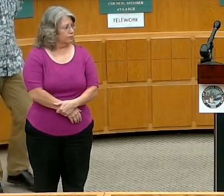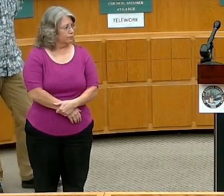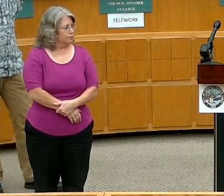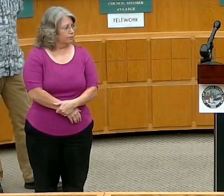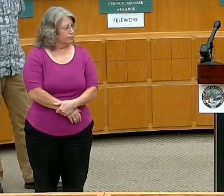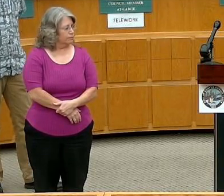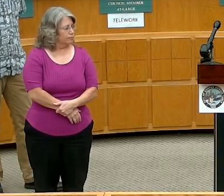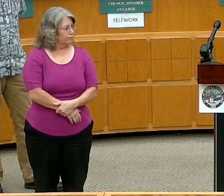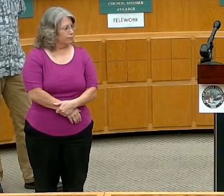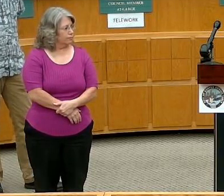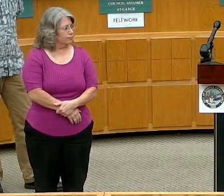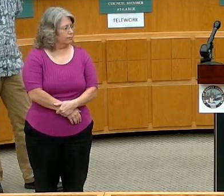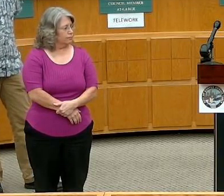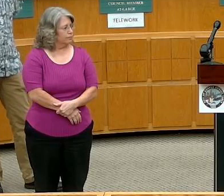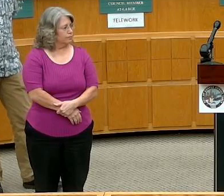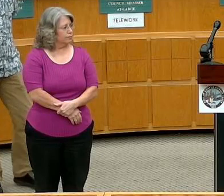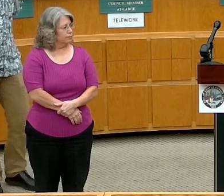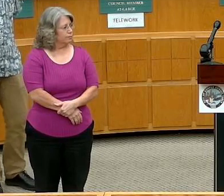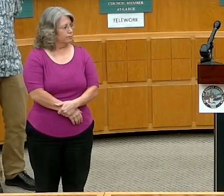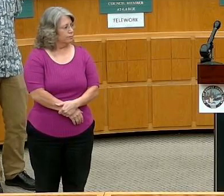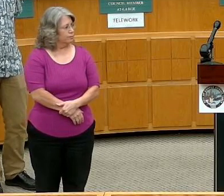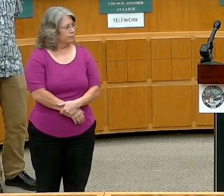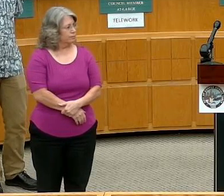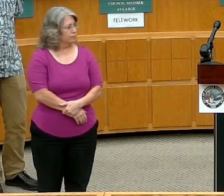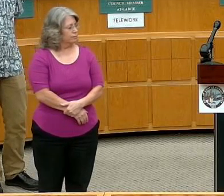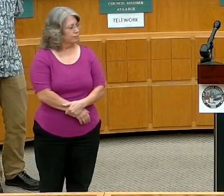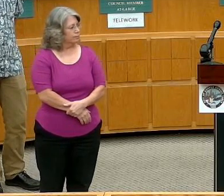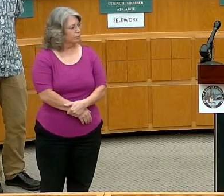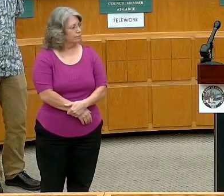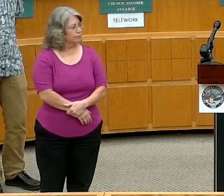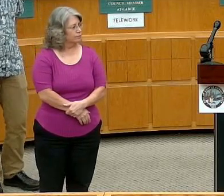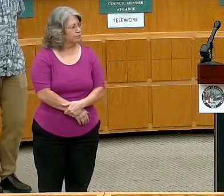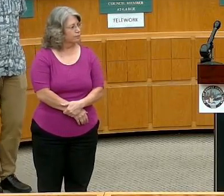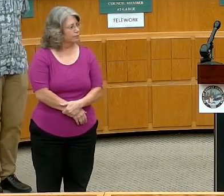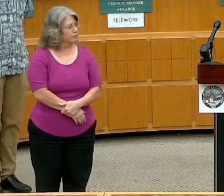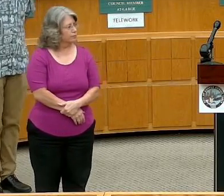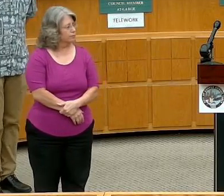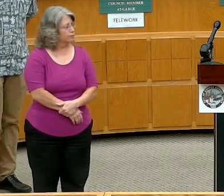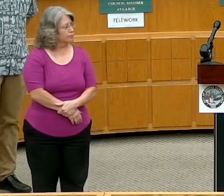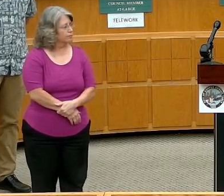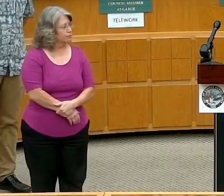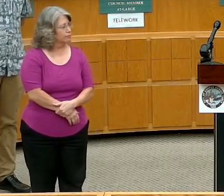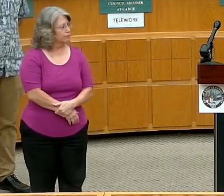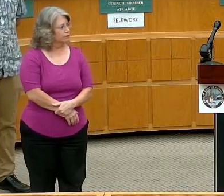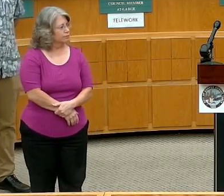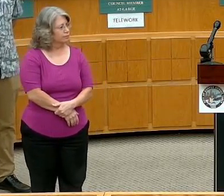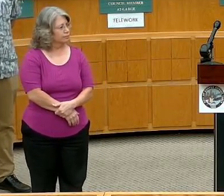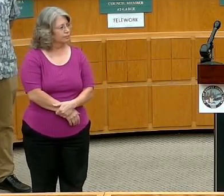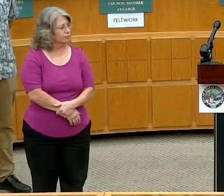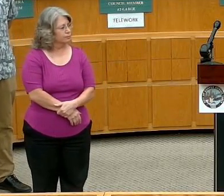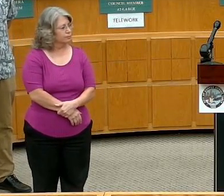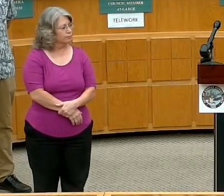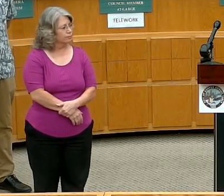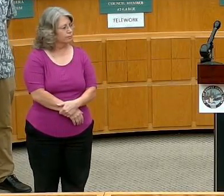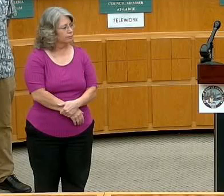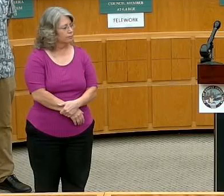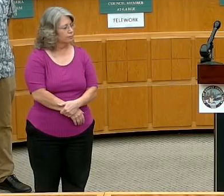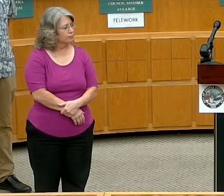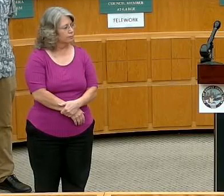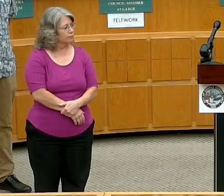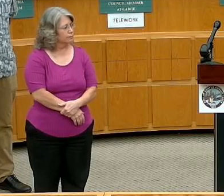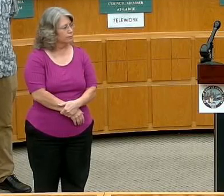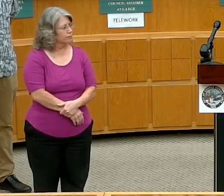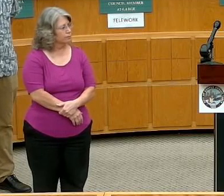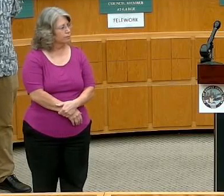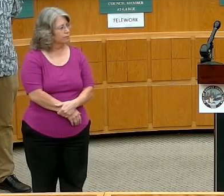obedeciendo las reglas del distanciamiento social durante estos días festivos se estima que evitará la muerte de 5 a 20 individuos debido al COVID-19